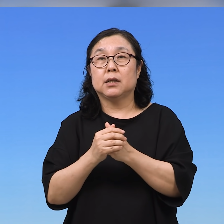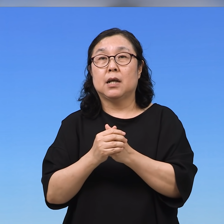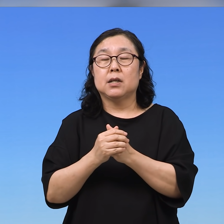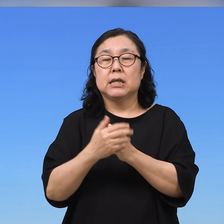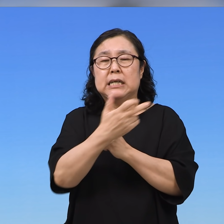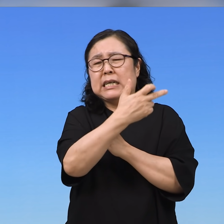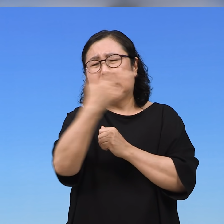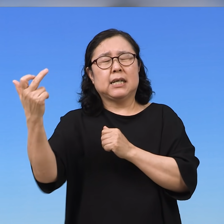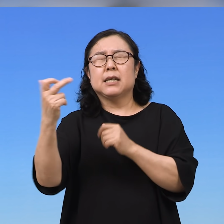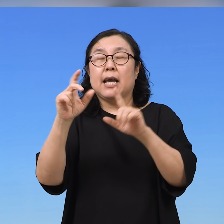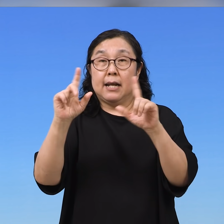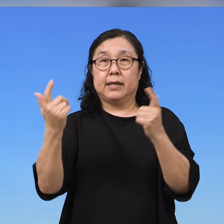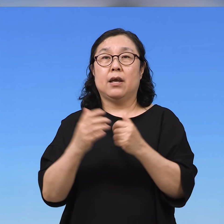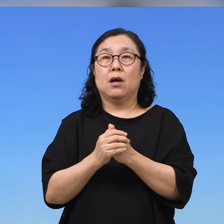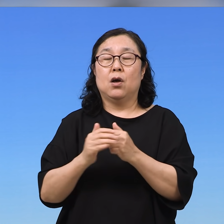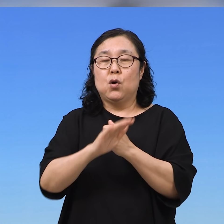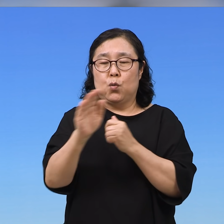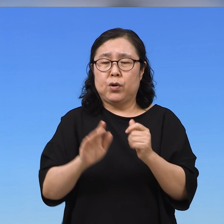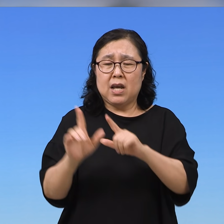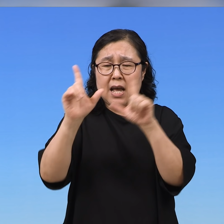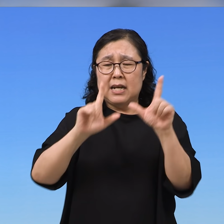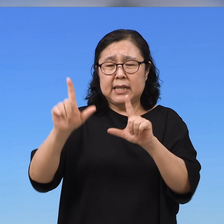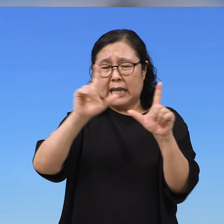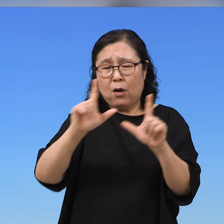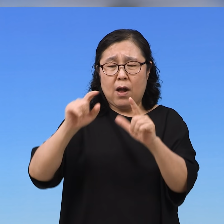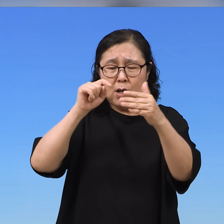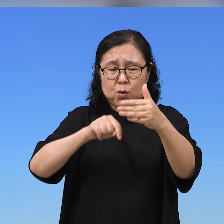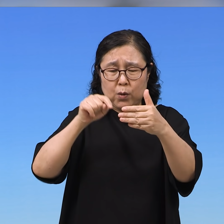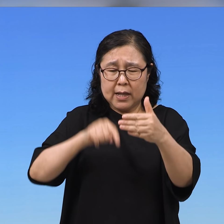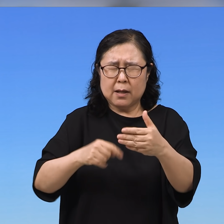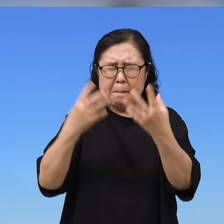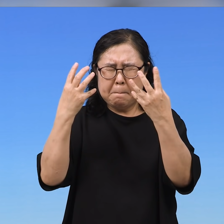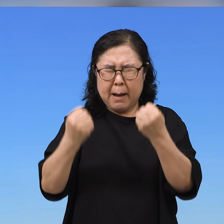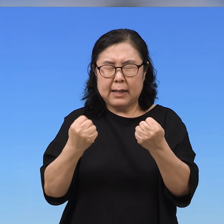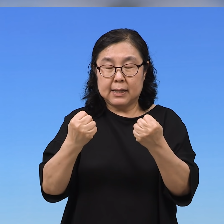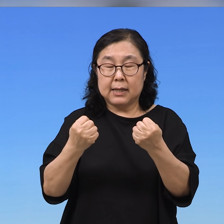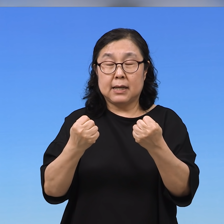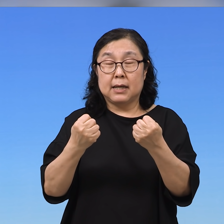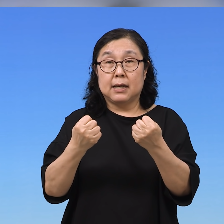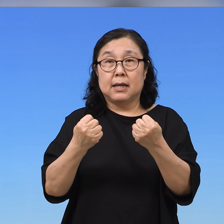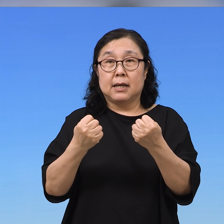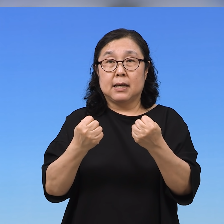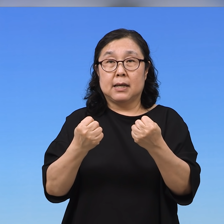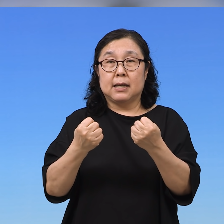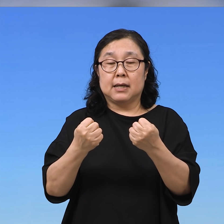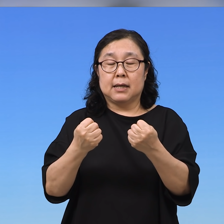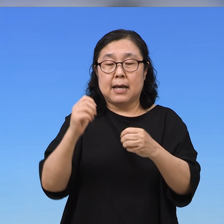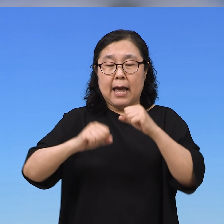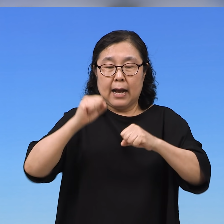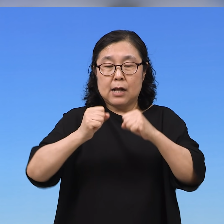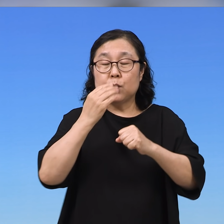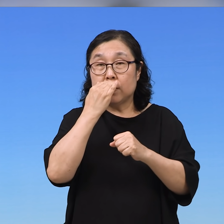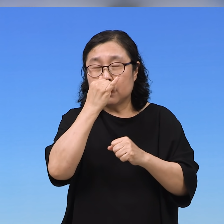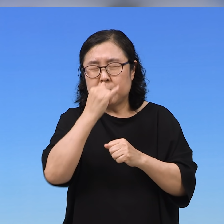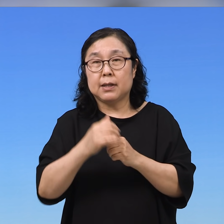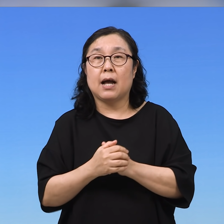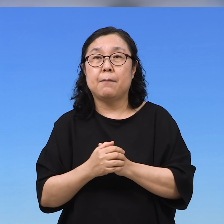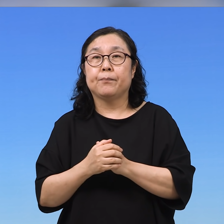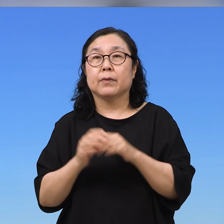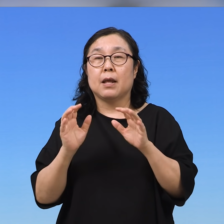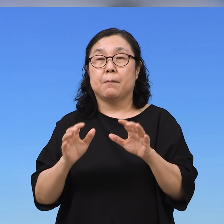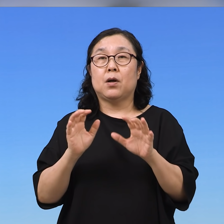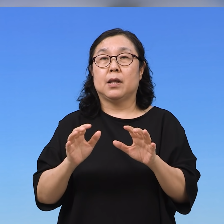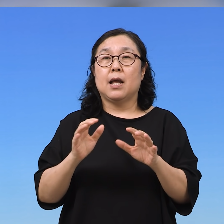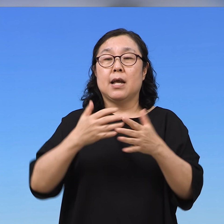막 비장하고 어마어마한 거 아니고요. 우리 생활에서 얼마든지 실천할 수 있습니다. 영상 하나를 보여드리려고 하는데 이 영상은요,